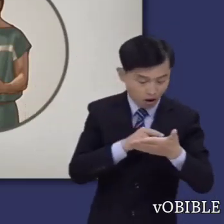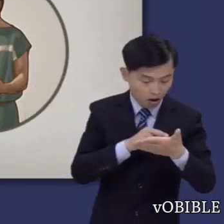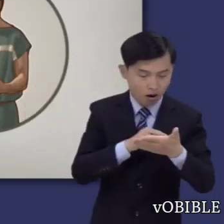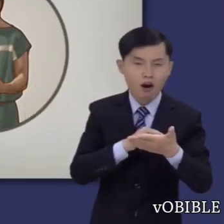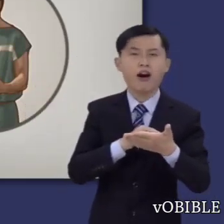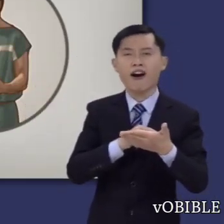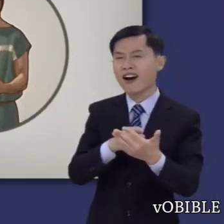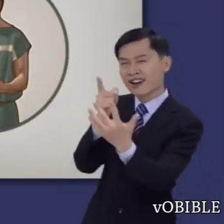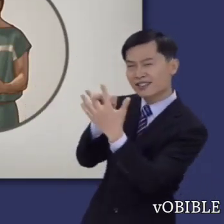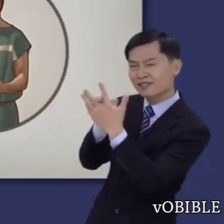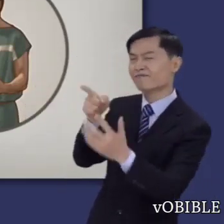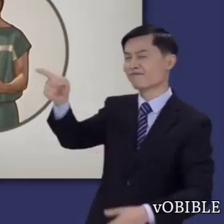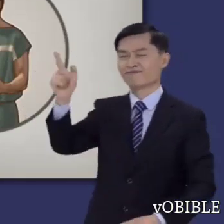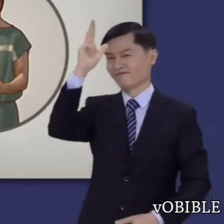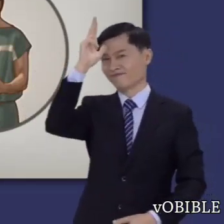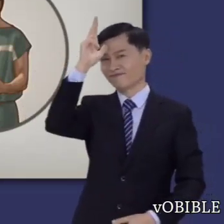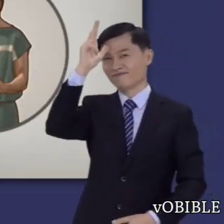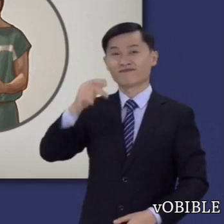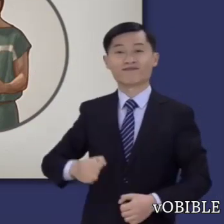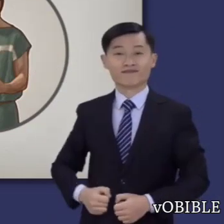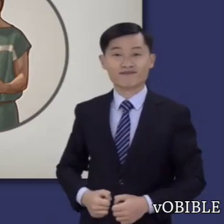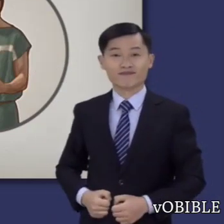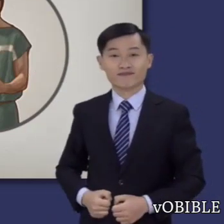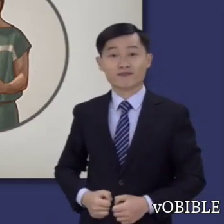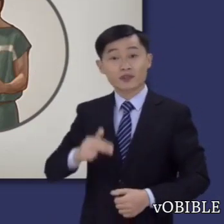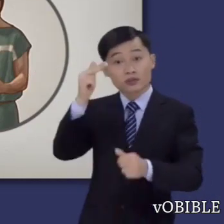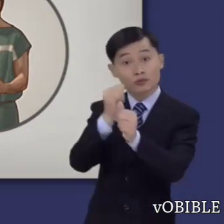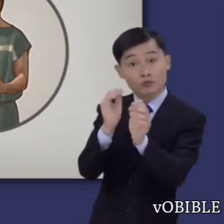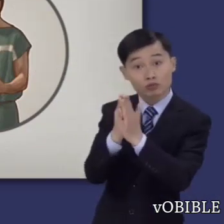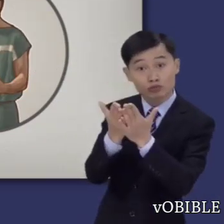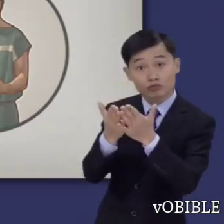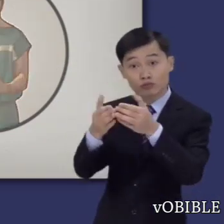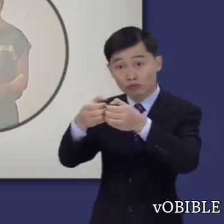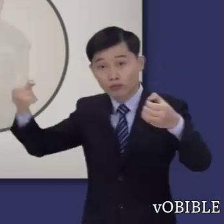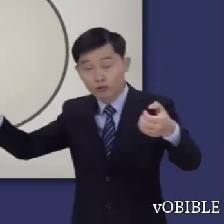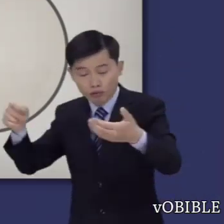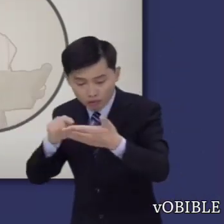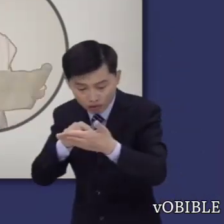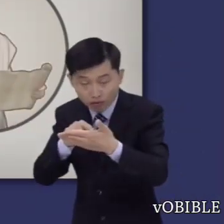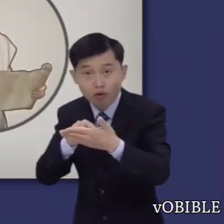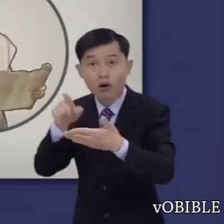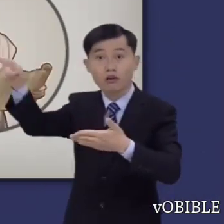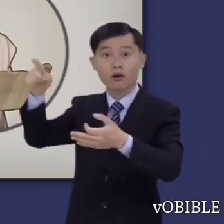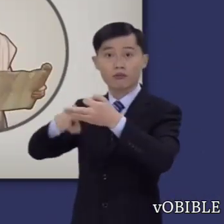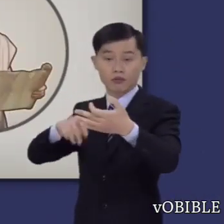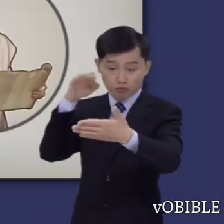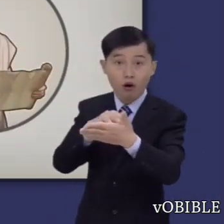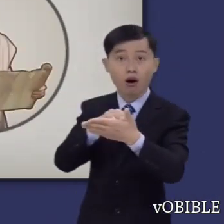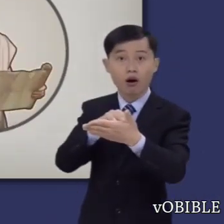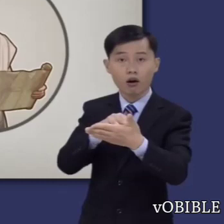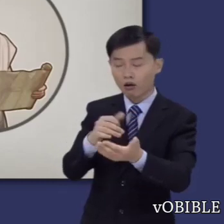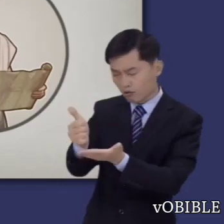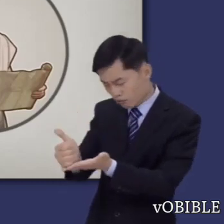示提阿菲罗当时是个地位显赫的官员。后来，路加没有在使徒行传